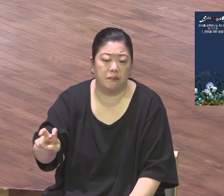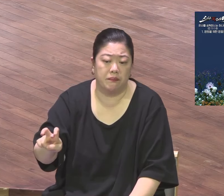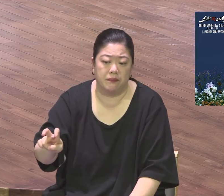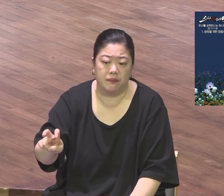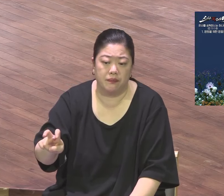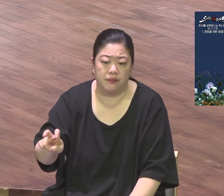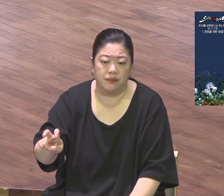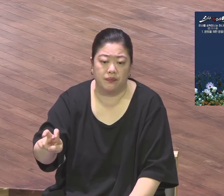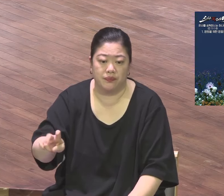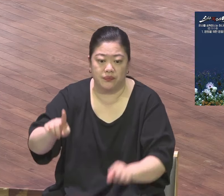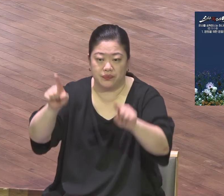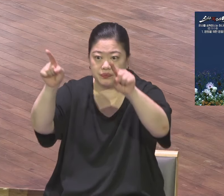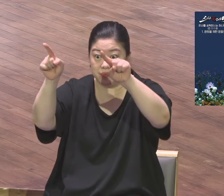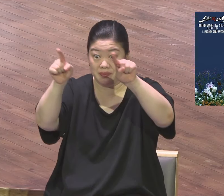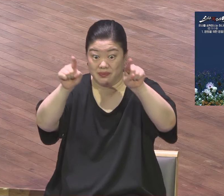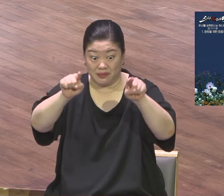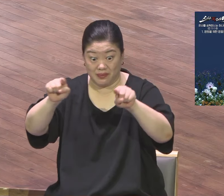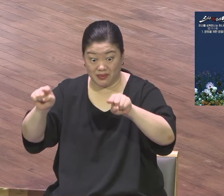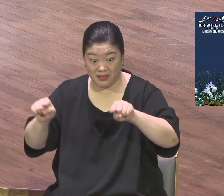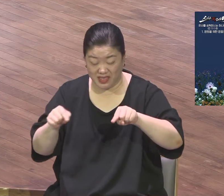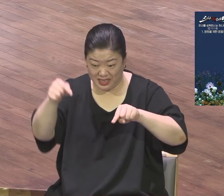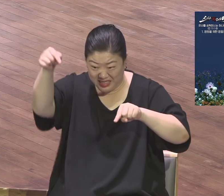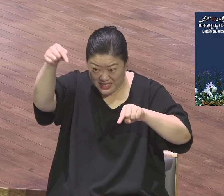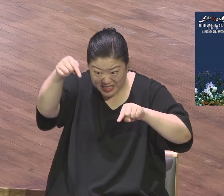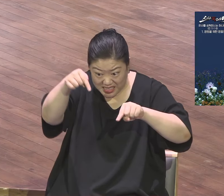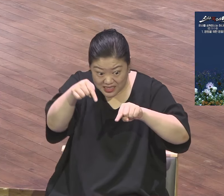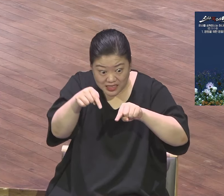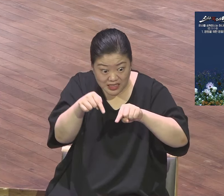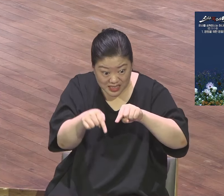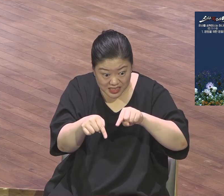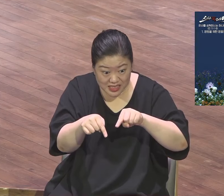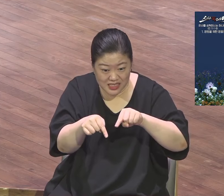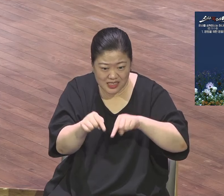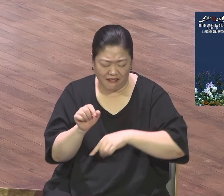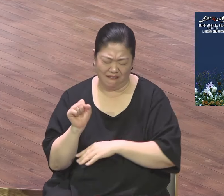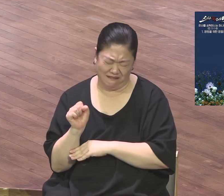그 영접식이고 세례주고